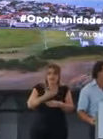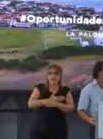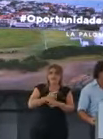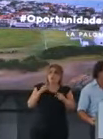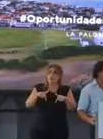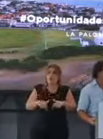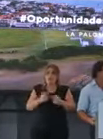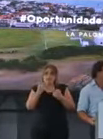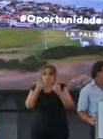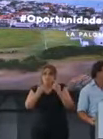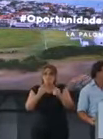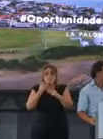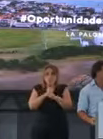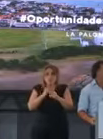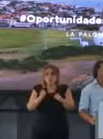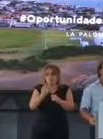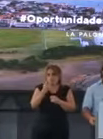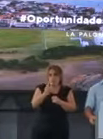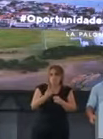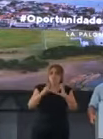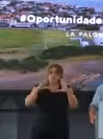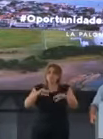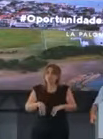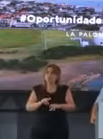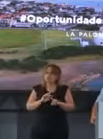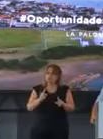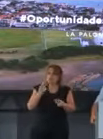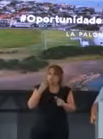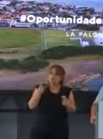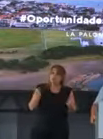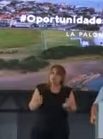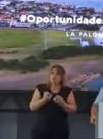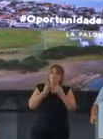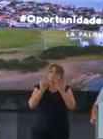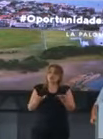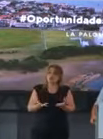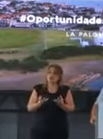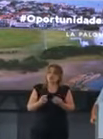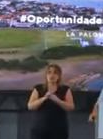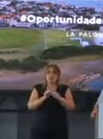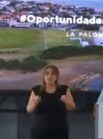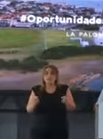Hoy se mide todo. Es más, lo que no se mide no se puede mejorar.